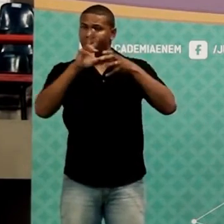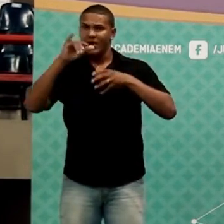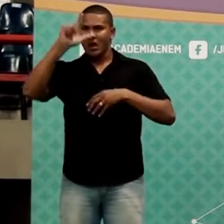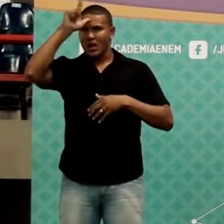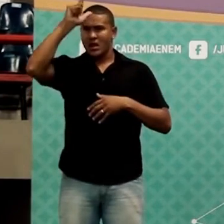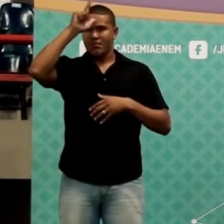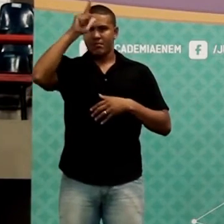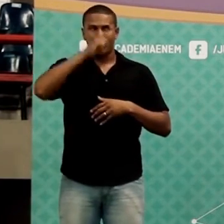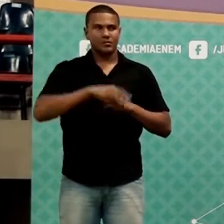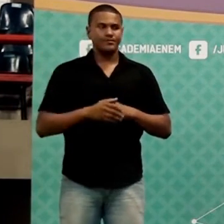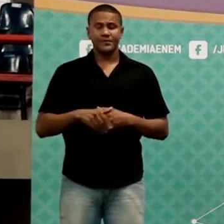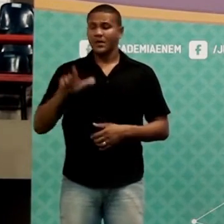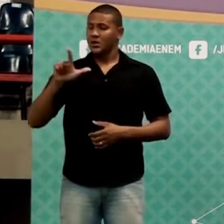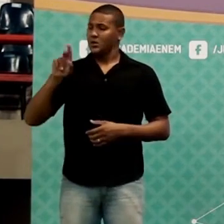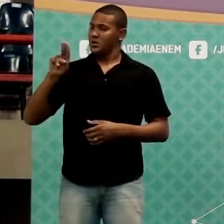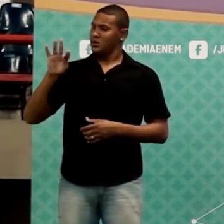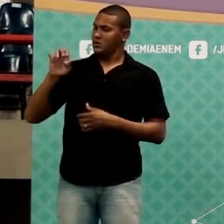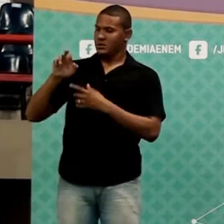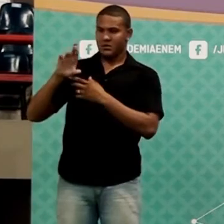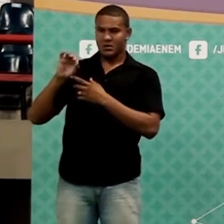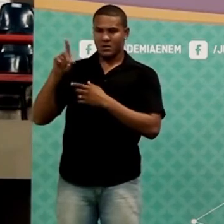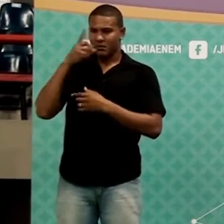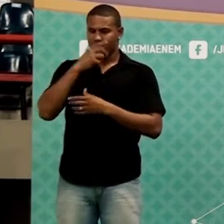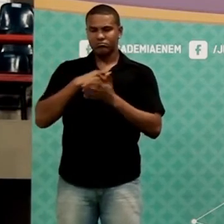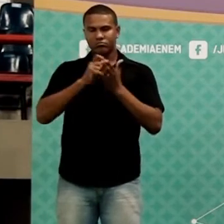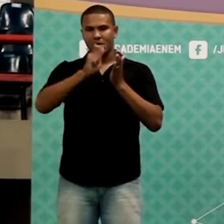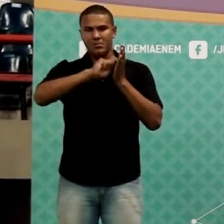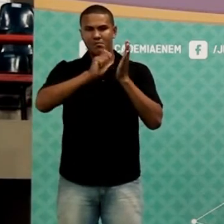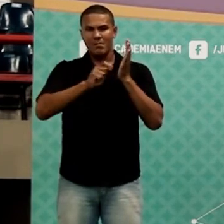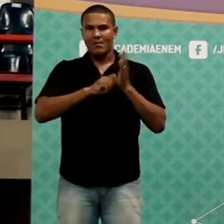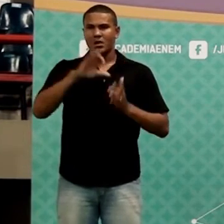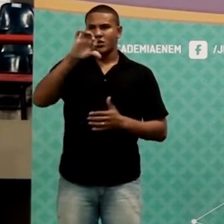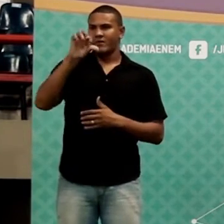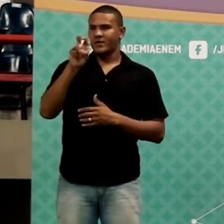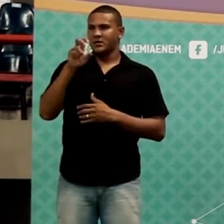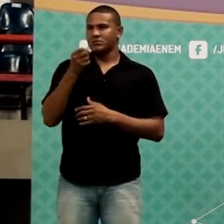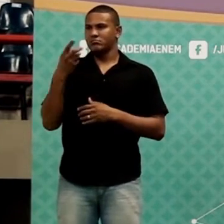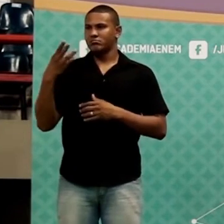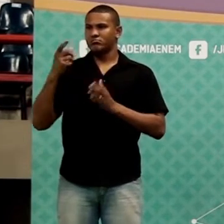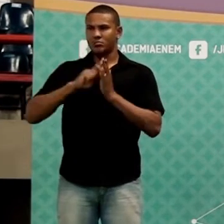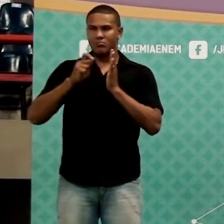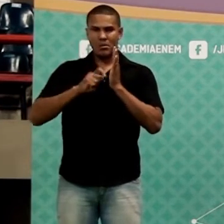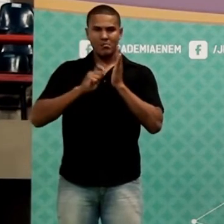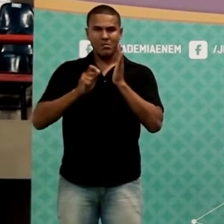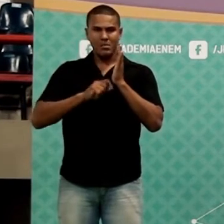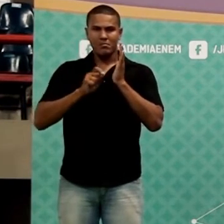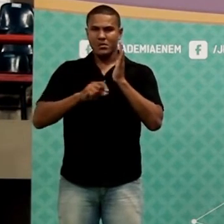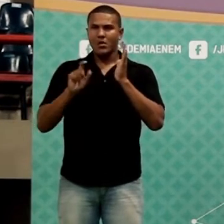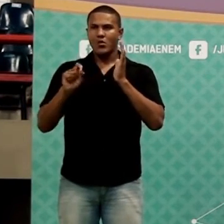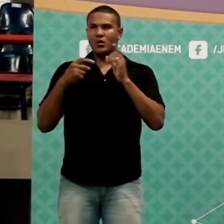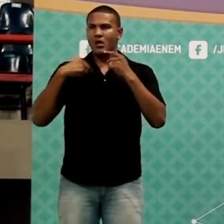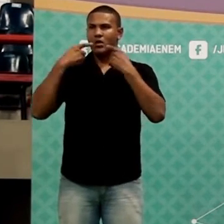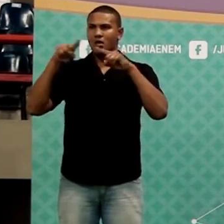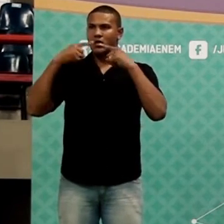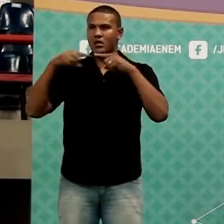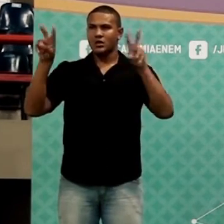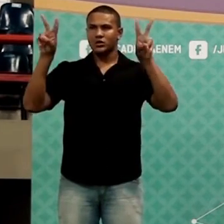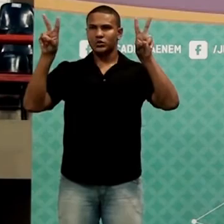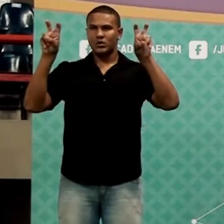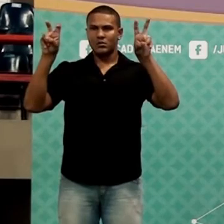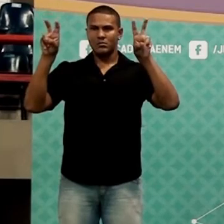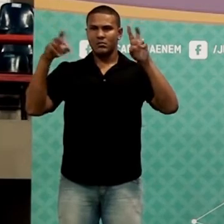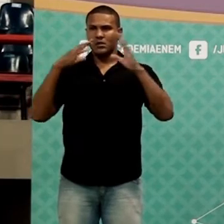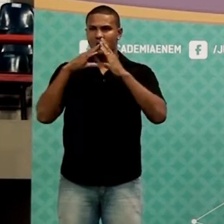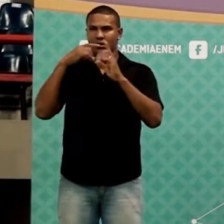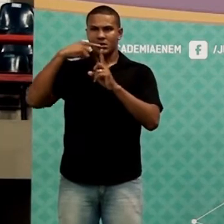Lutero escreveu uma obra chamada As 95 Teses, 95 reclamações sobre a igreja.